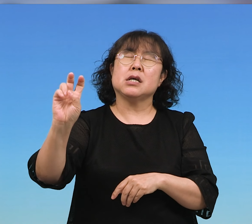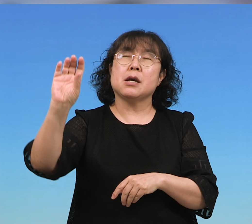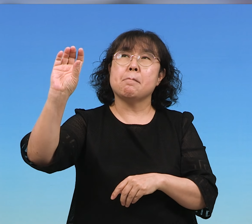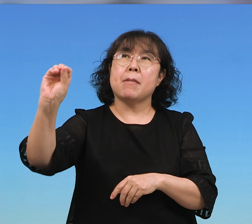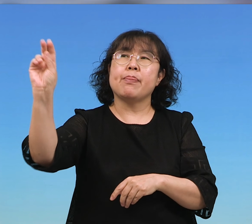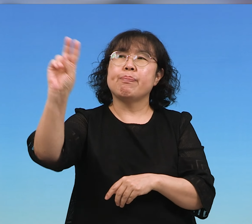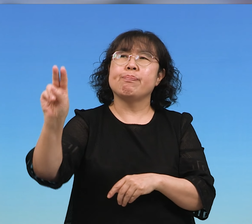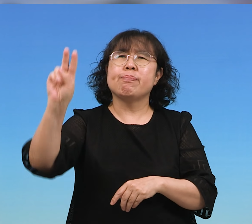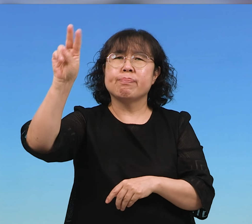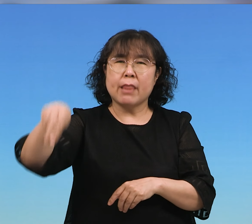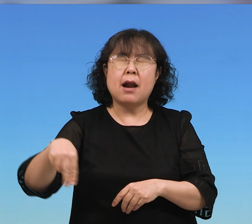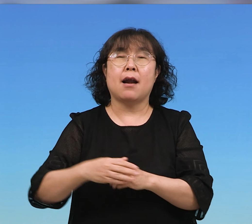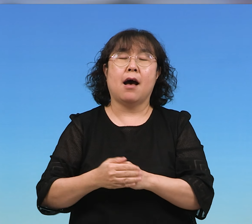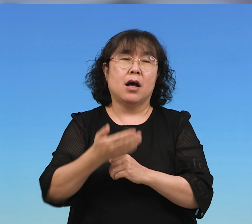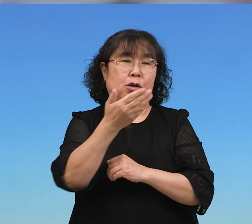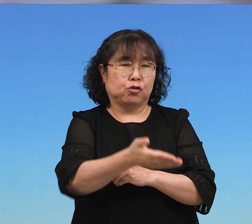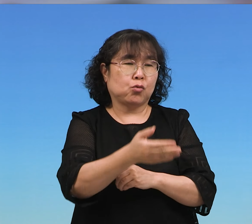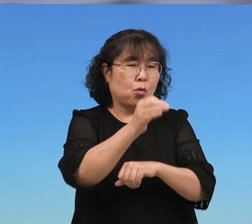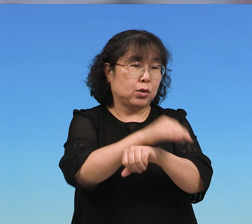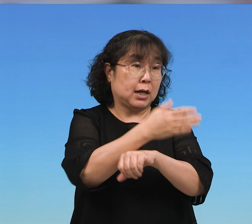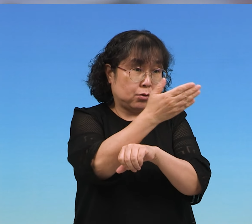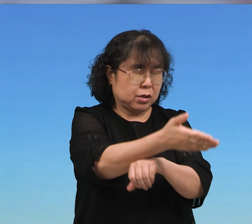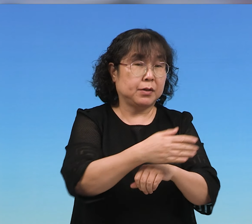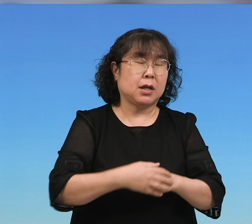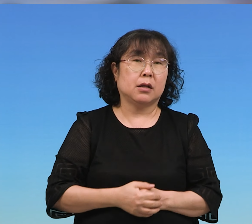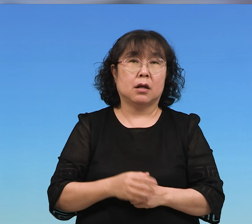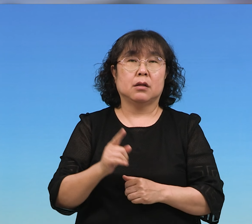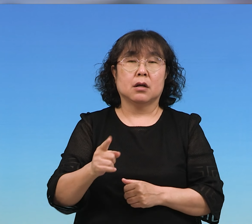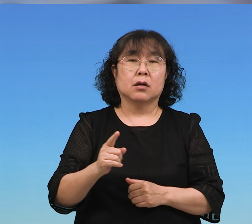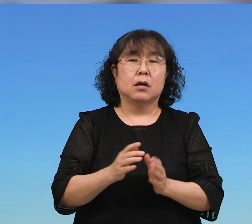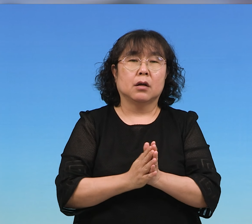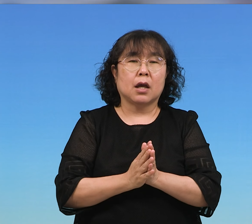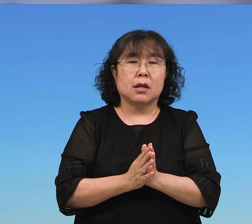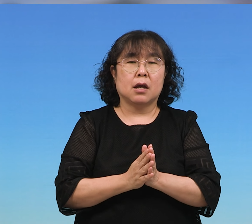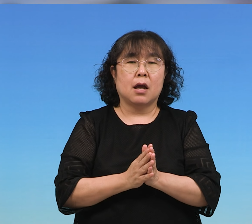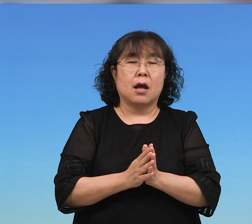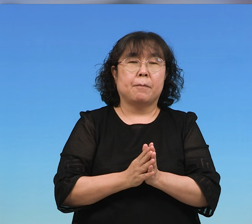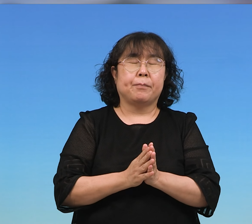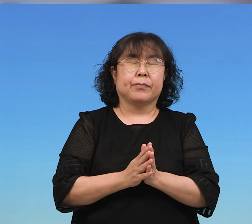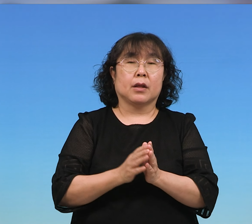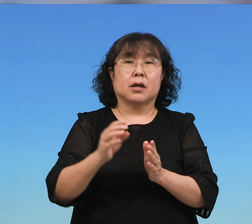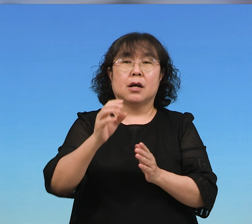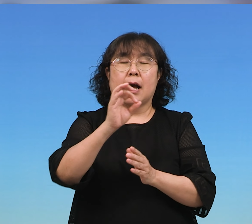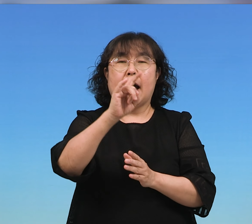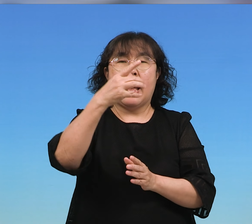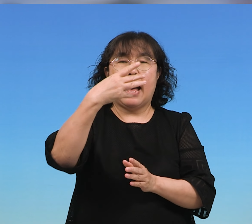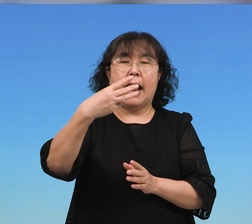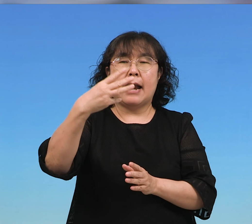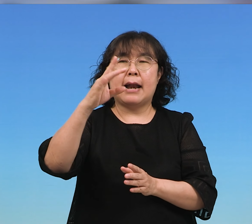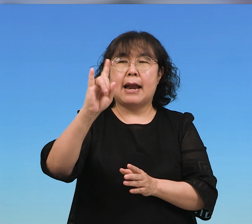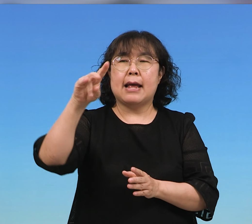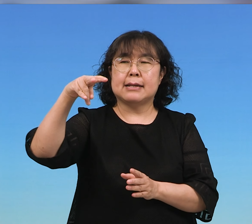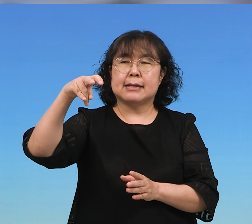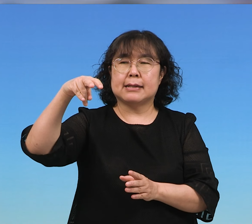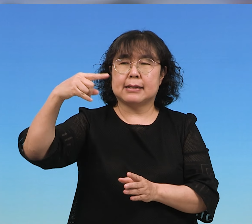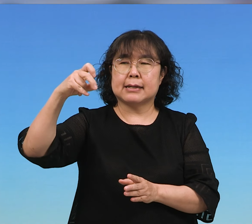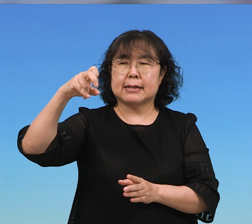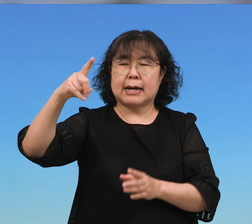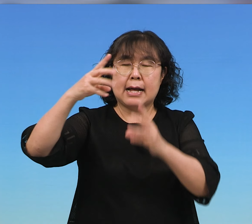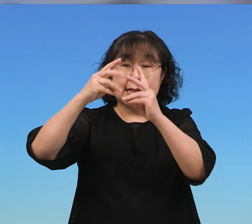매입했는데요. 알래스카가 뭐 얼마나 엄청나게 넓은 땅입니까? 그래서 제가 이거를 그 환산한 글을 봤는데요. 알래스카